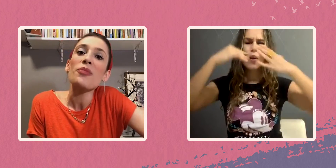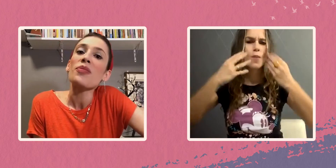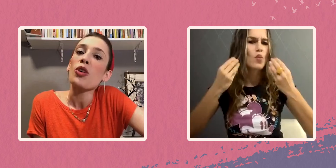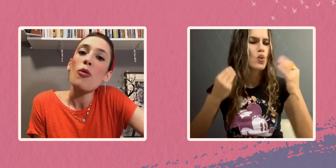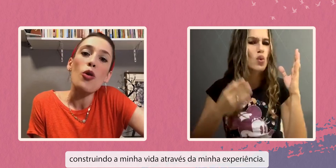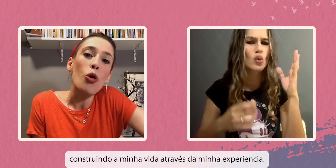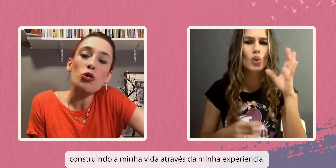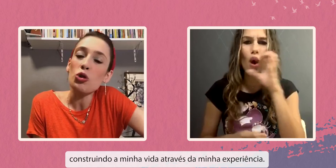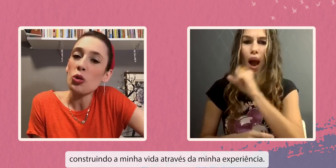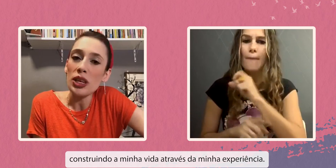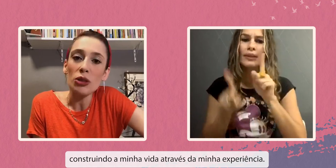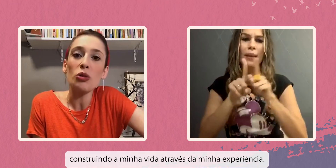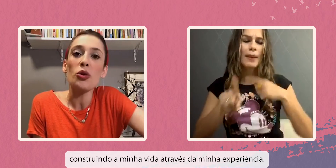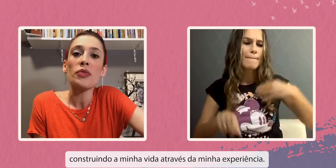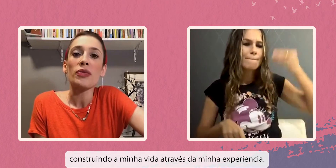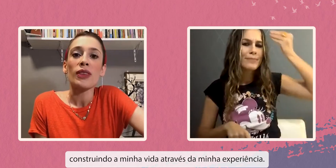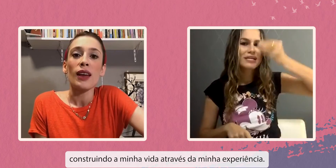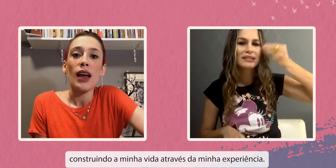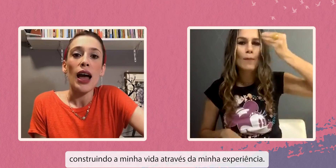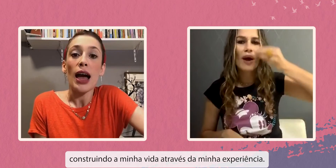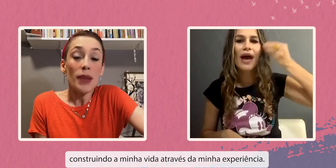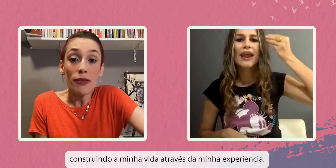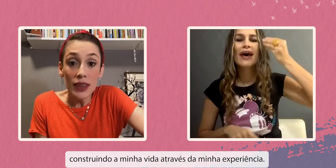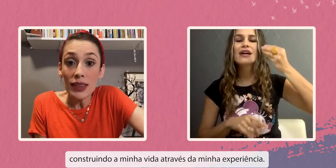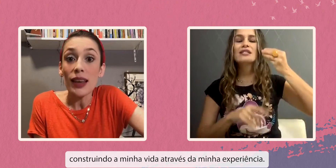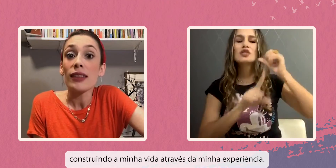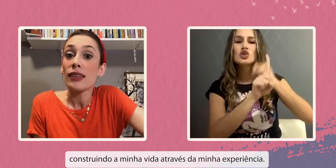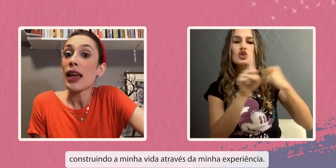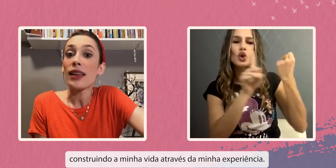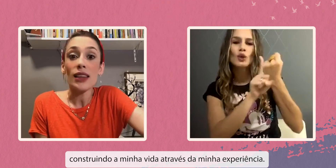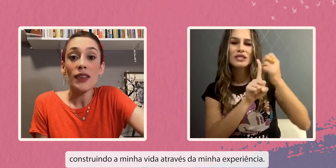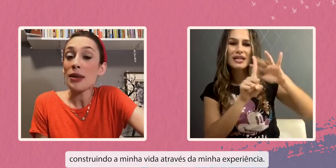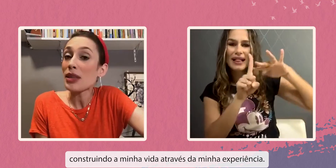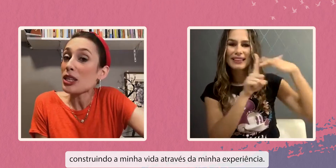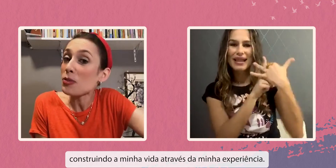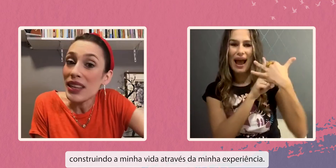estão construindo